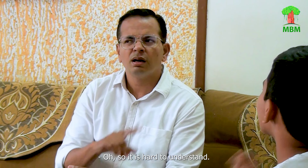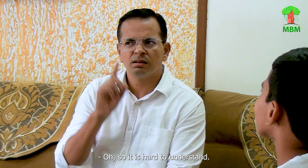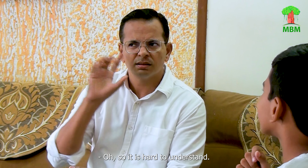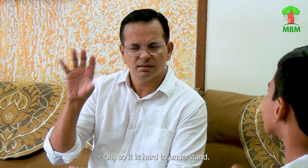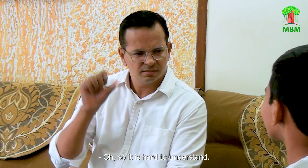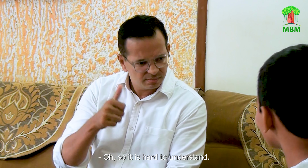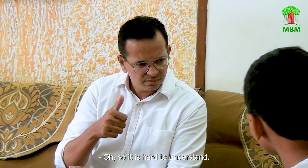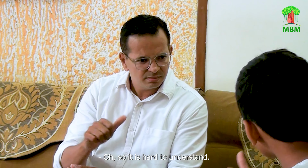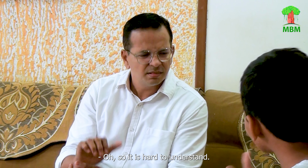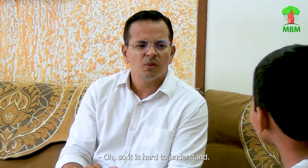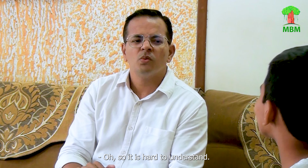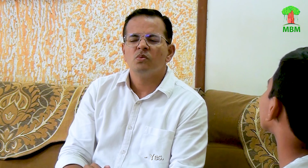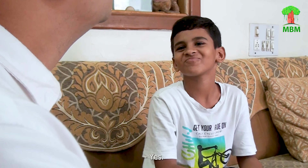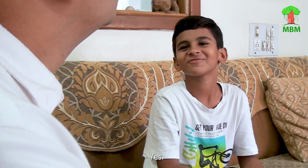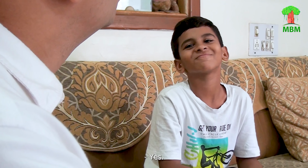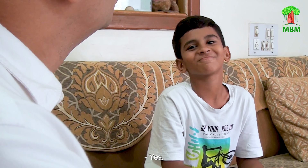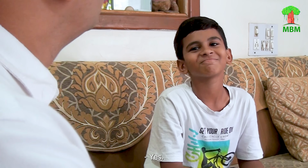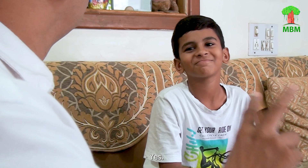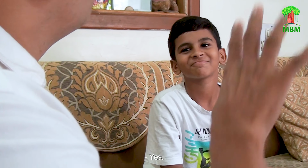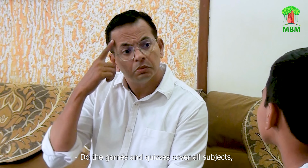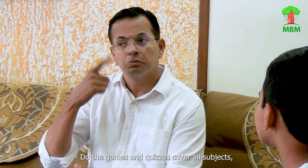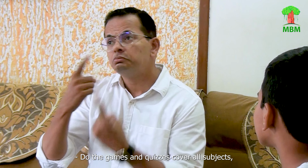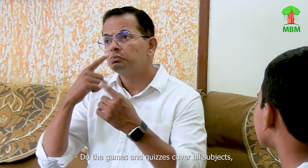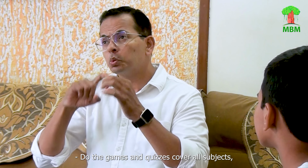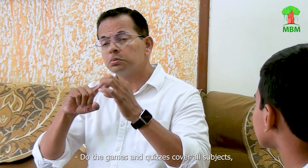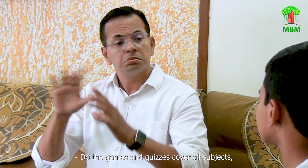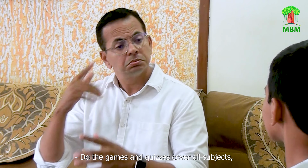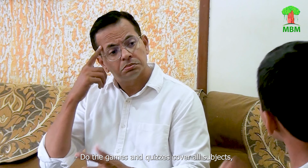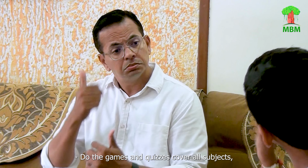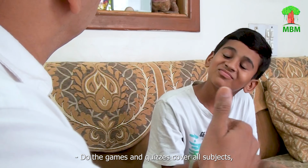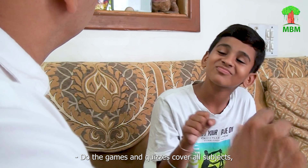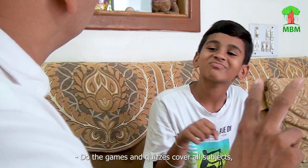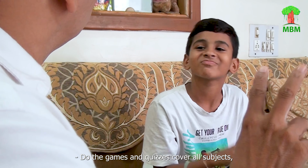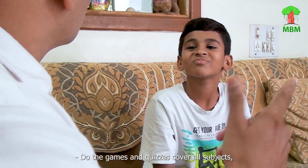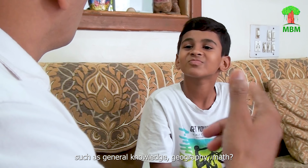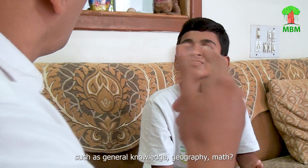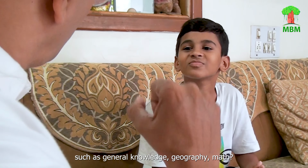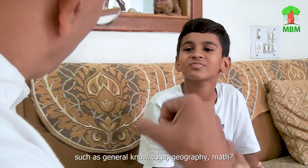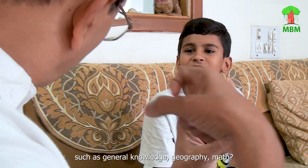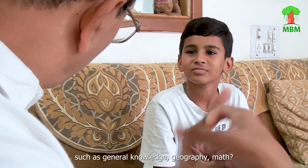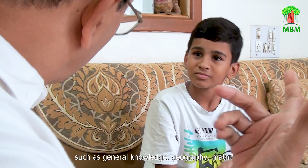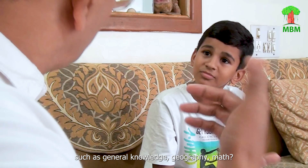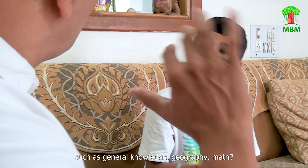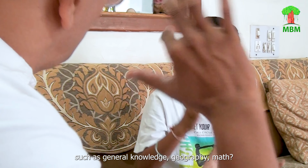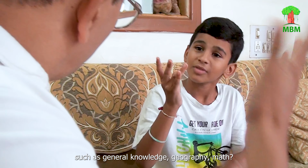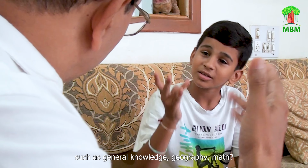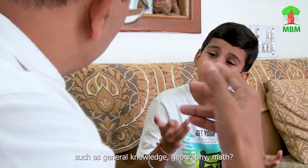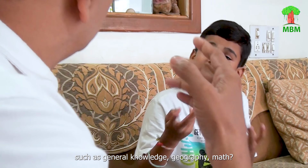अच्छा तो यह गेम और सवाल जवाब में सारे सबजेक जेनरल नॉलेज, जोग्रफी,